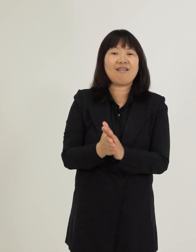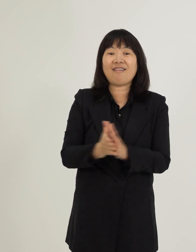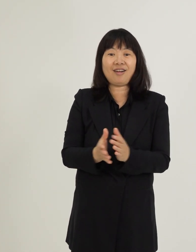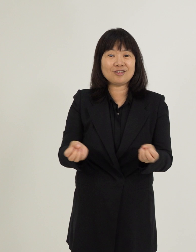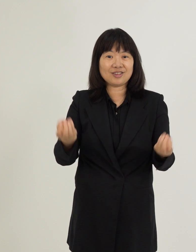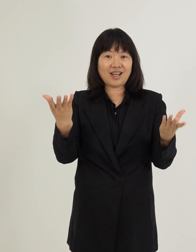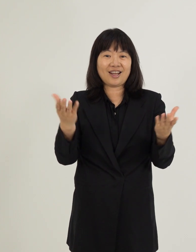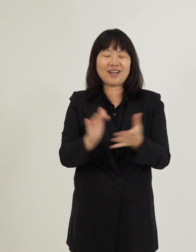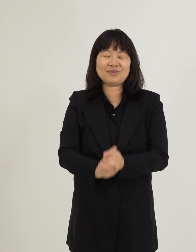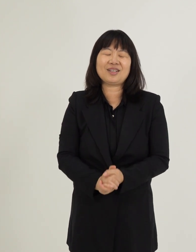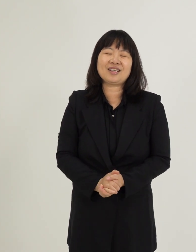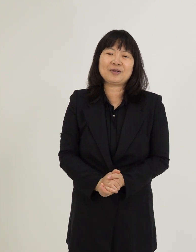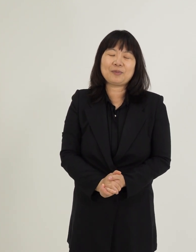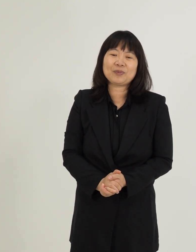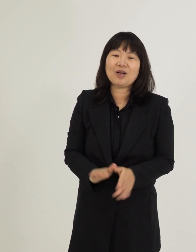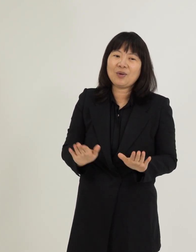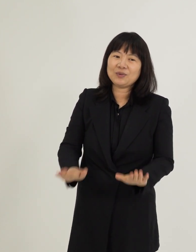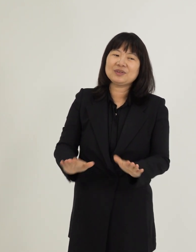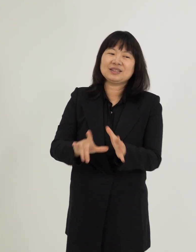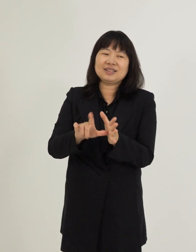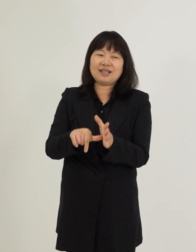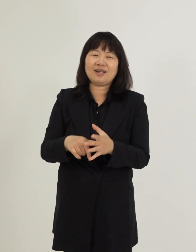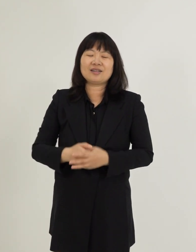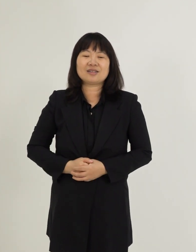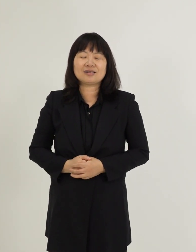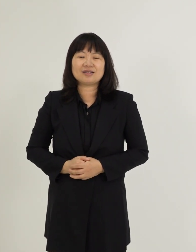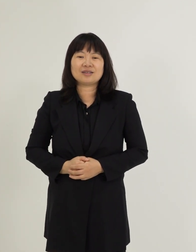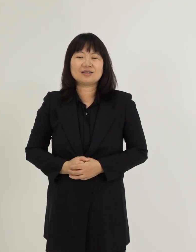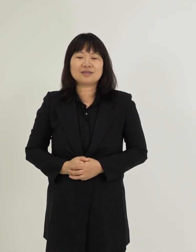할렐루야. 이것이 오늘 이 시대에